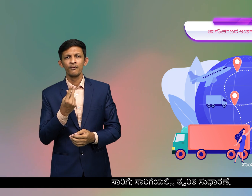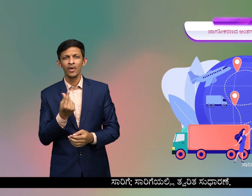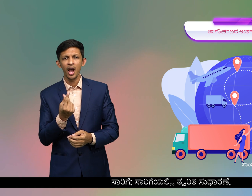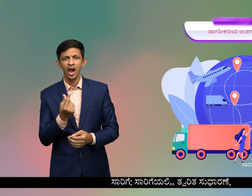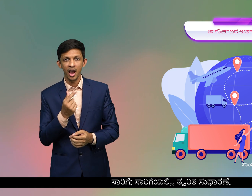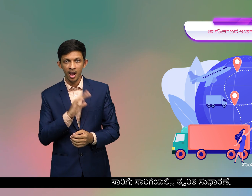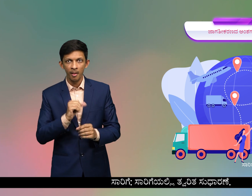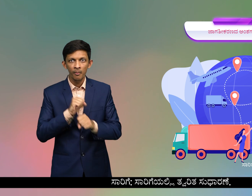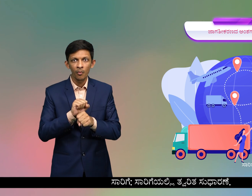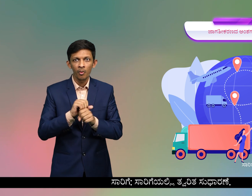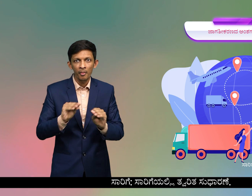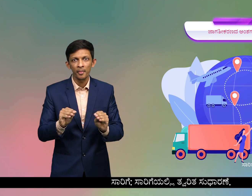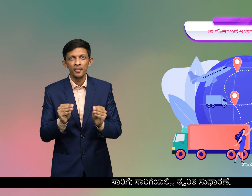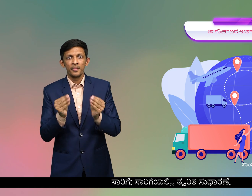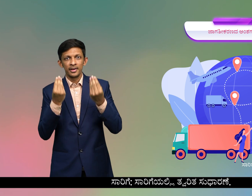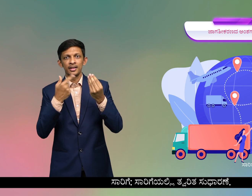ಸಾರಿಗೆಯಲ್ಲಿ ತ್ವರಿತ ಸುಧಾರಣೆ,